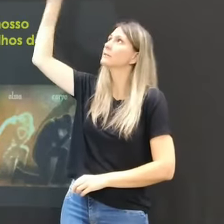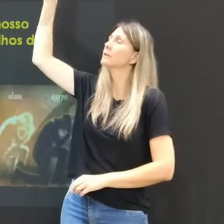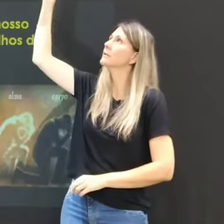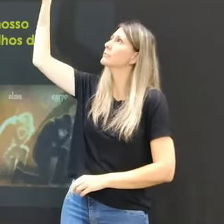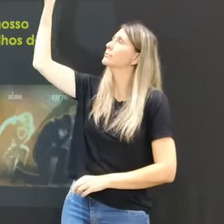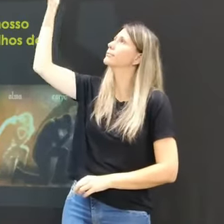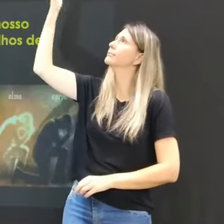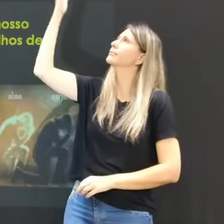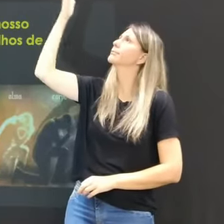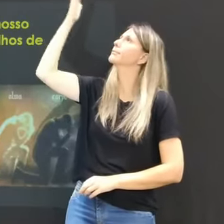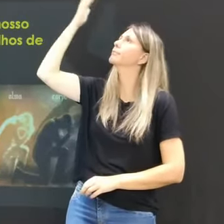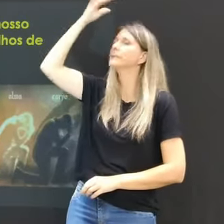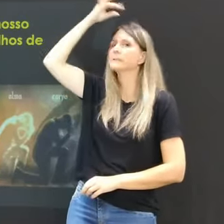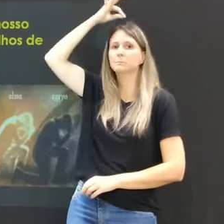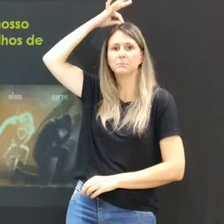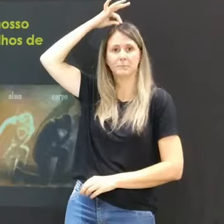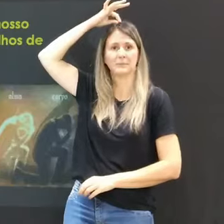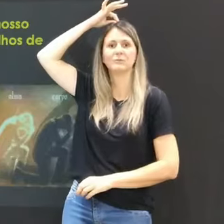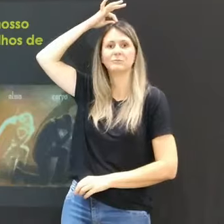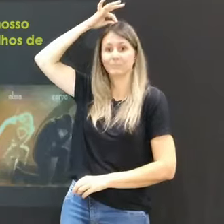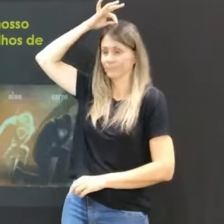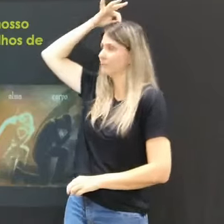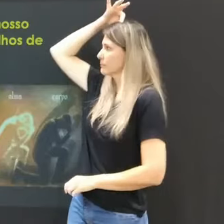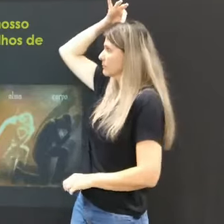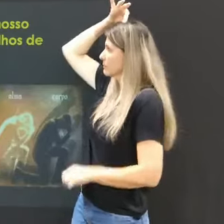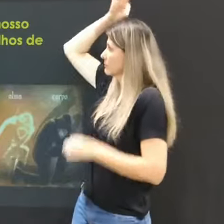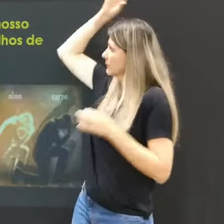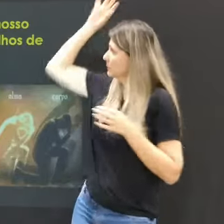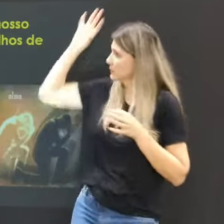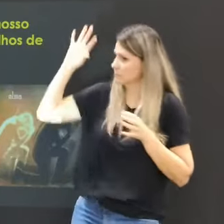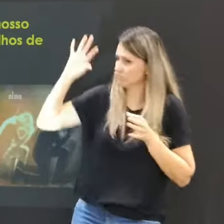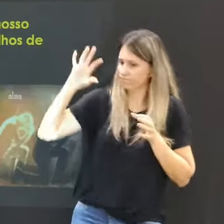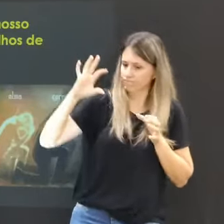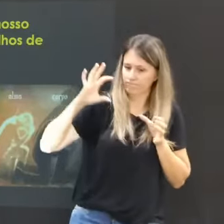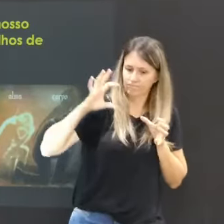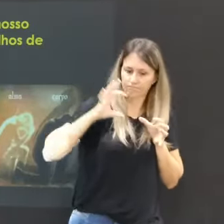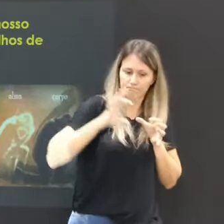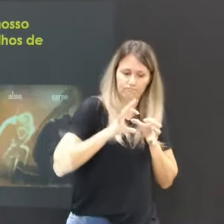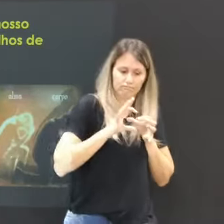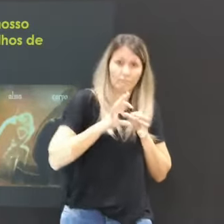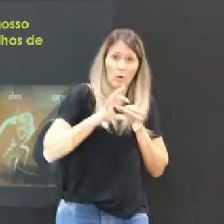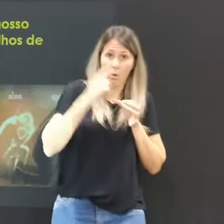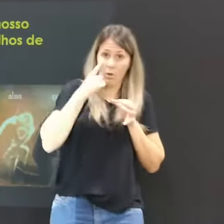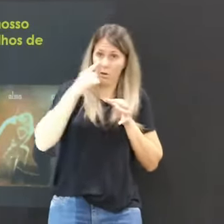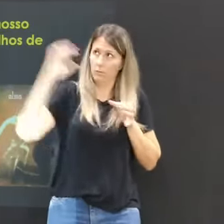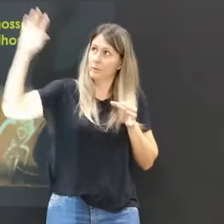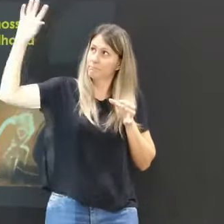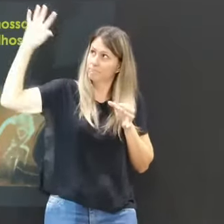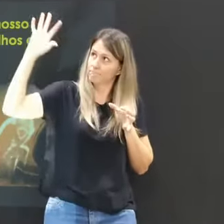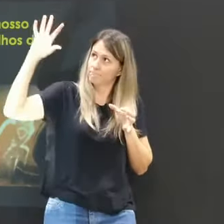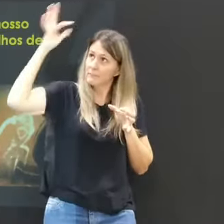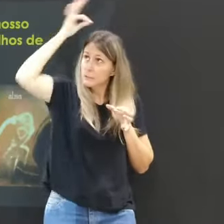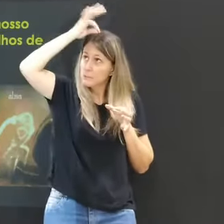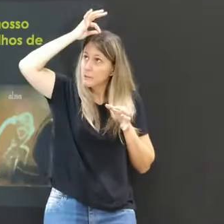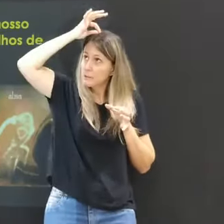alta. Né? Que Deus nos abençoe com o seu Espírito, com o sopro de vida. Que é unido ao meu Espírito. O Espírito